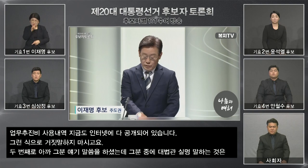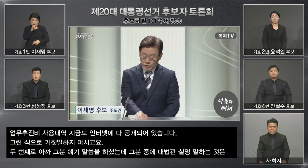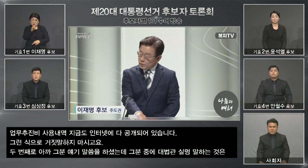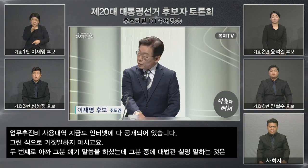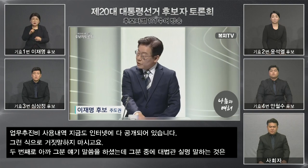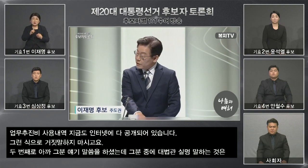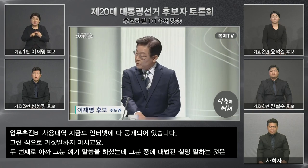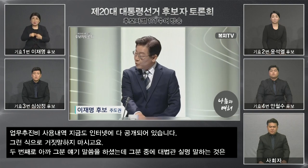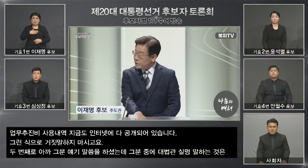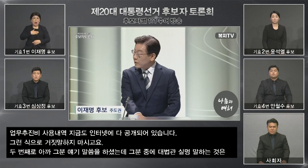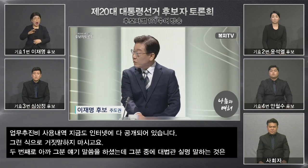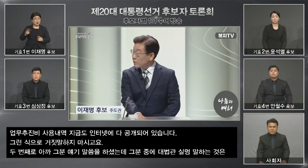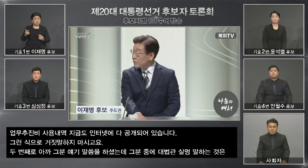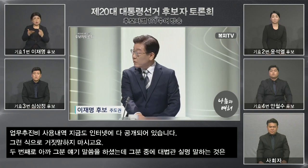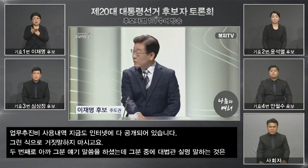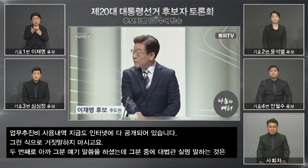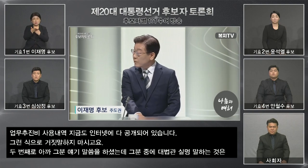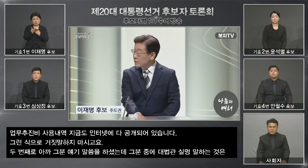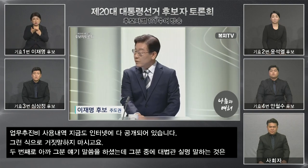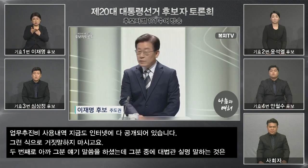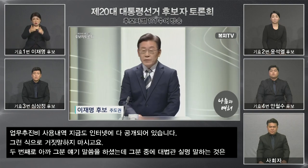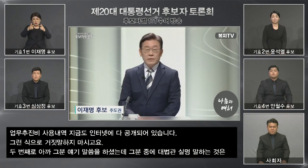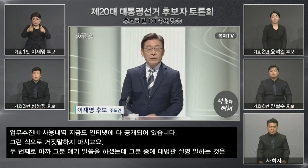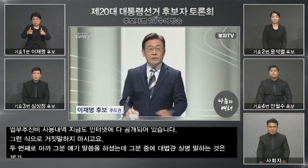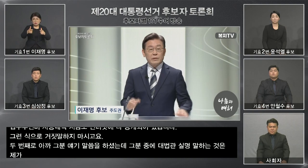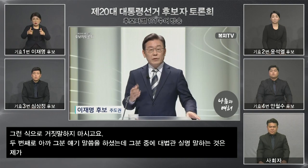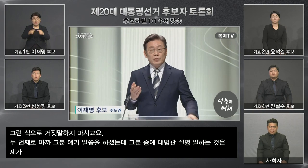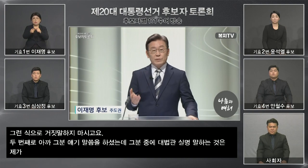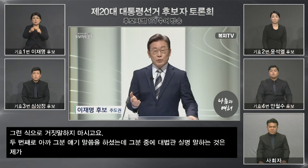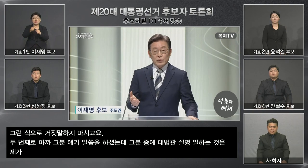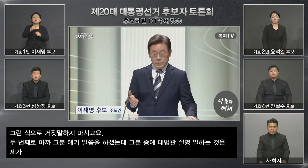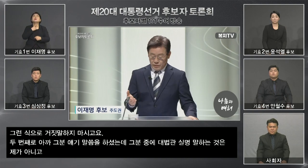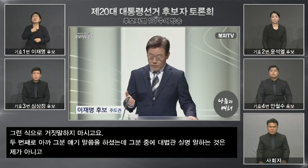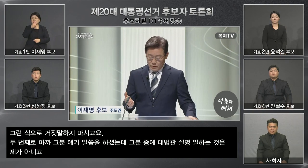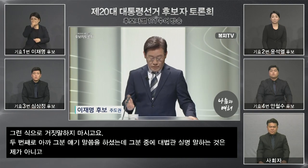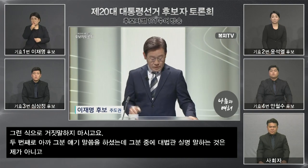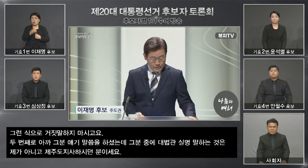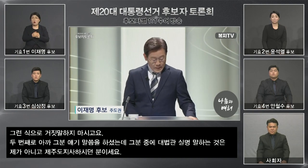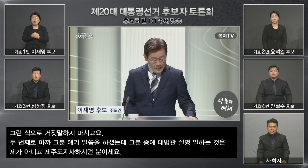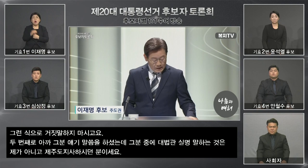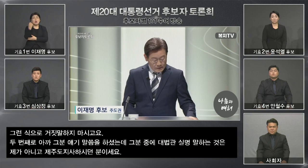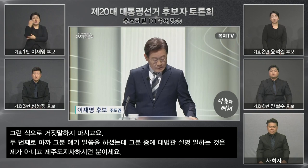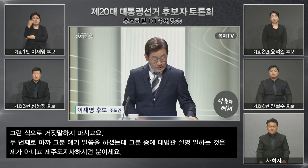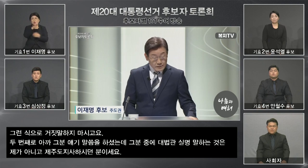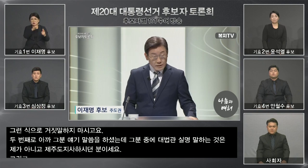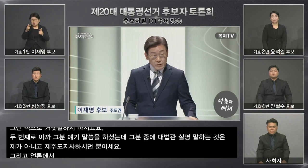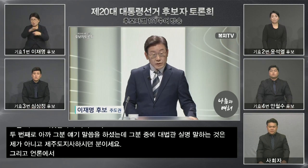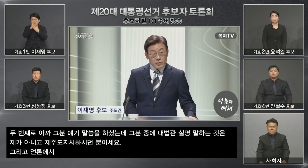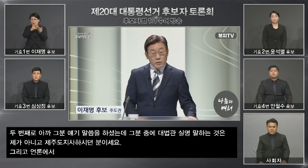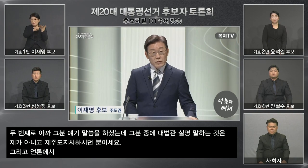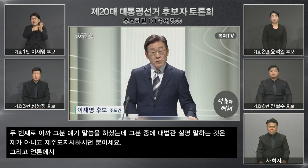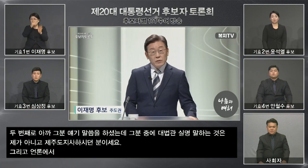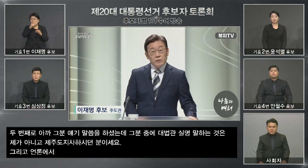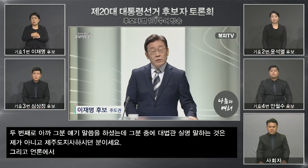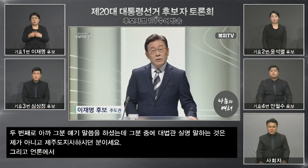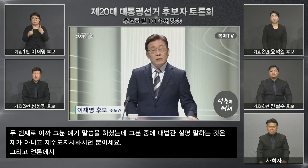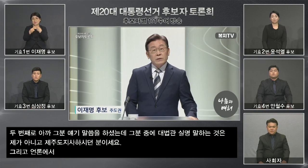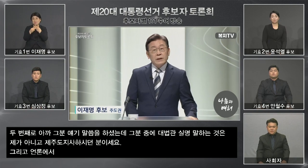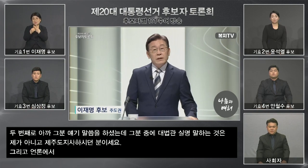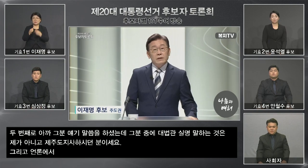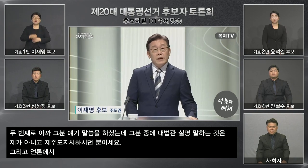제주 도지사 하시던 분이세요. 그리고 언론에서 보도된 것이고 세 번째로